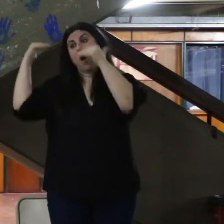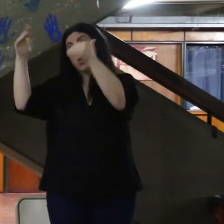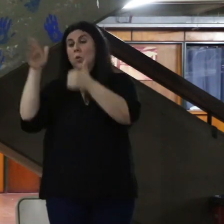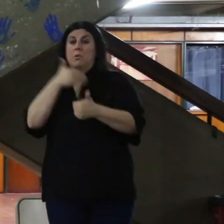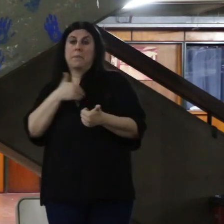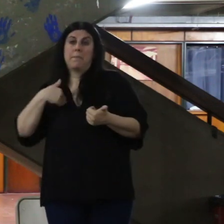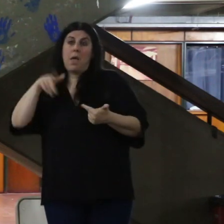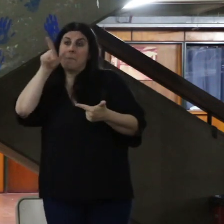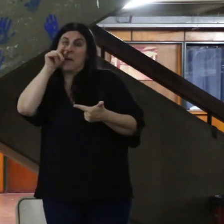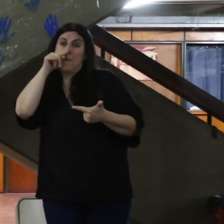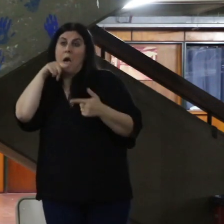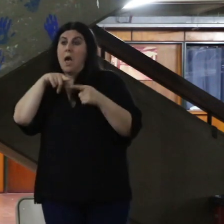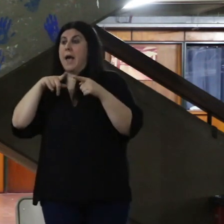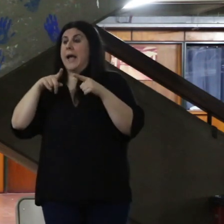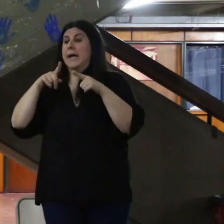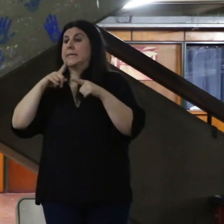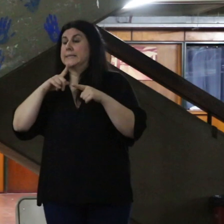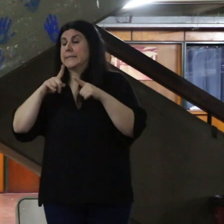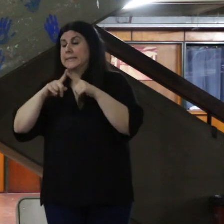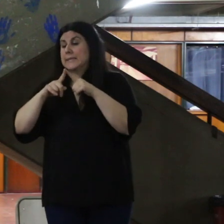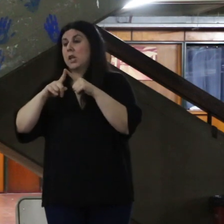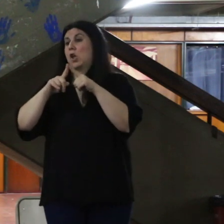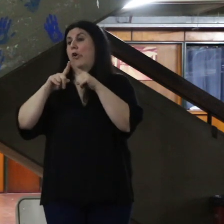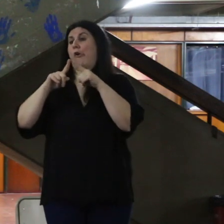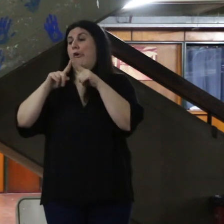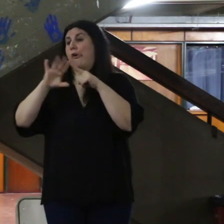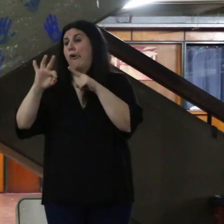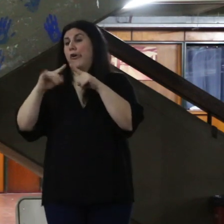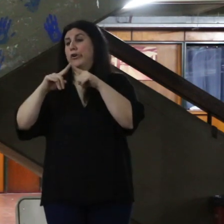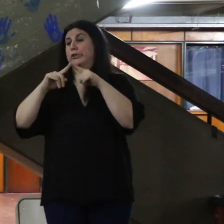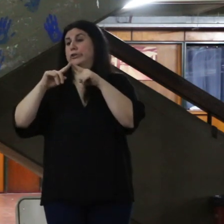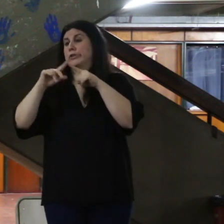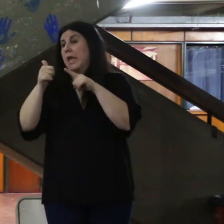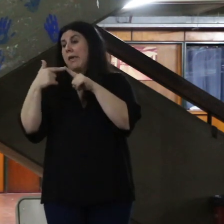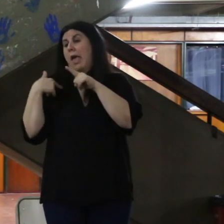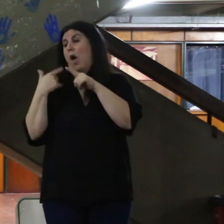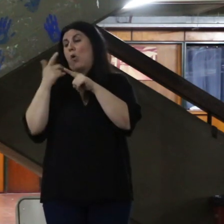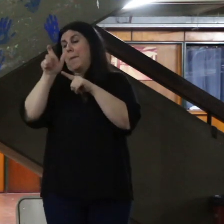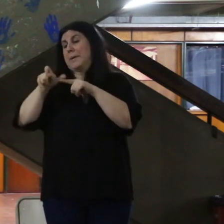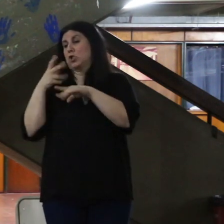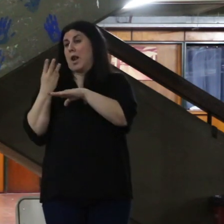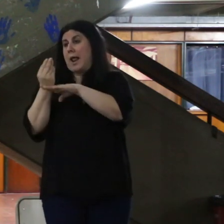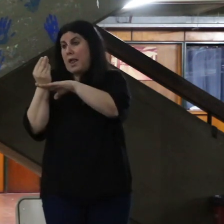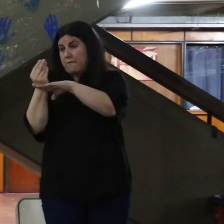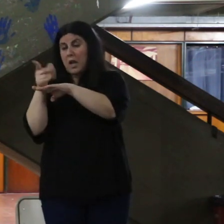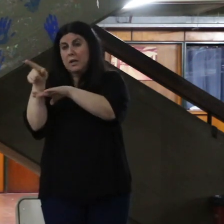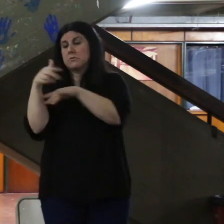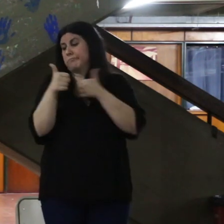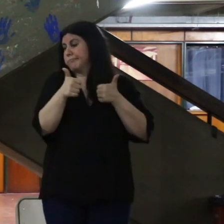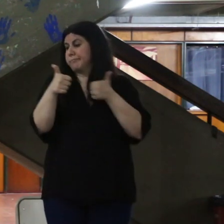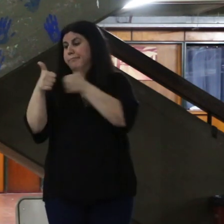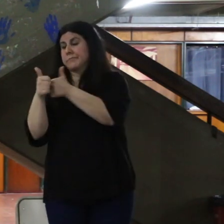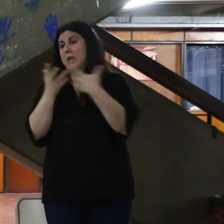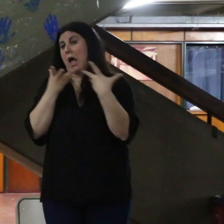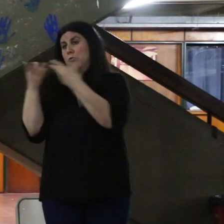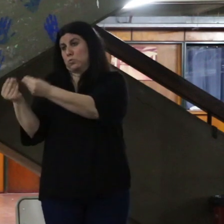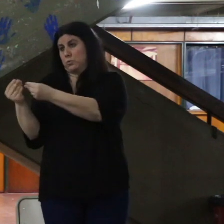papá, mamá, tío, quien sea, tía o referente de esa familia o la referente